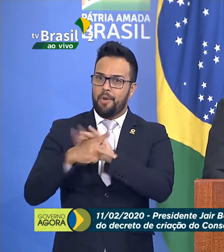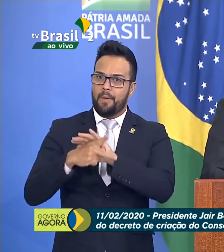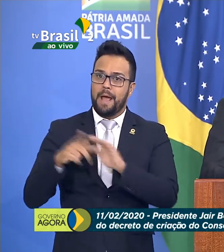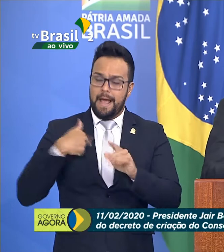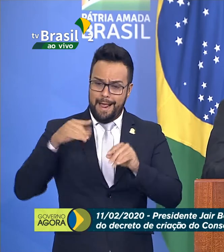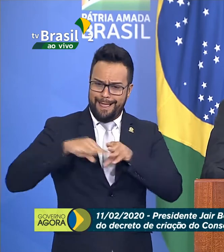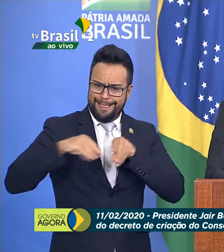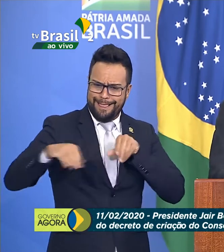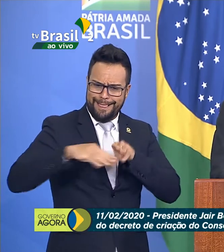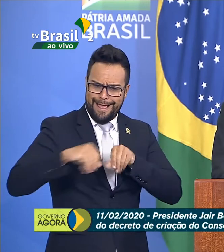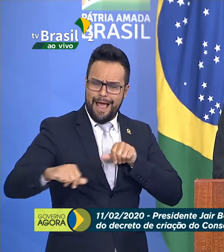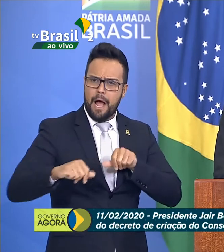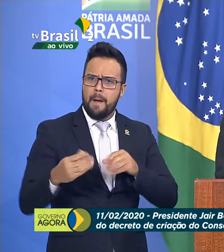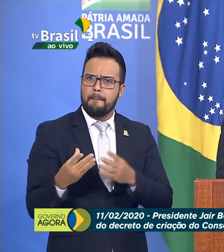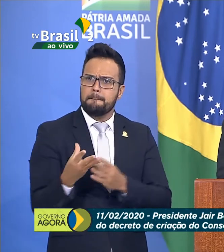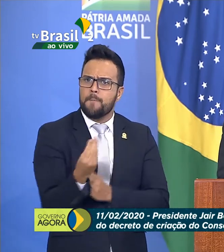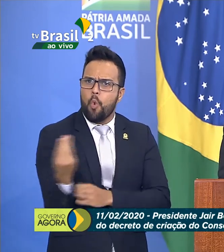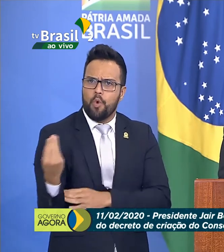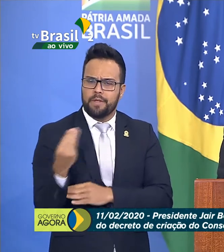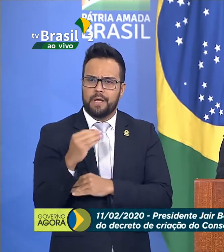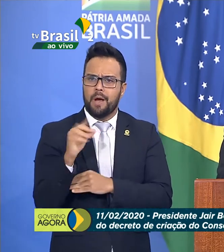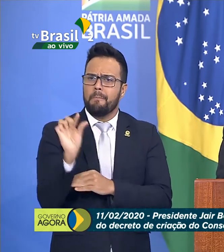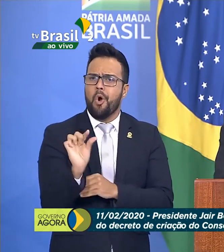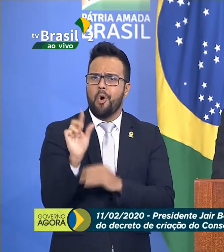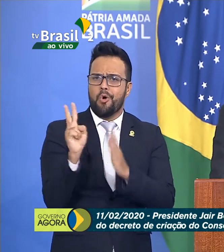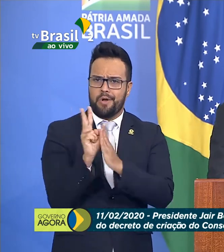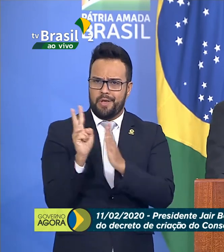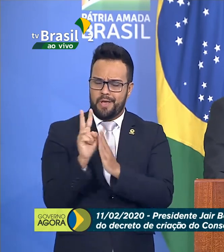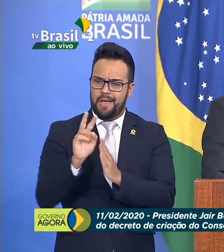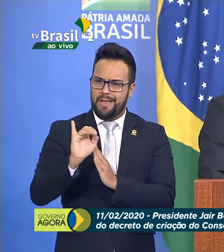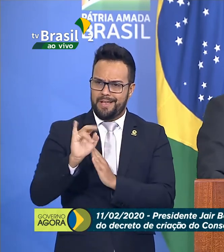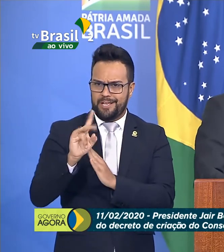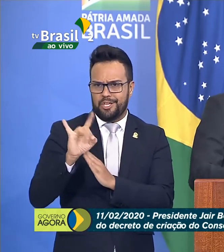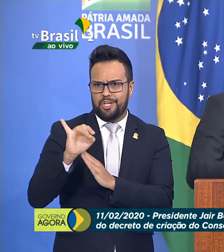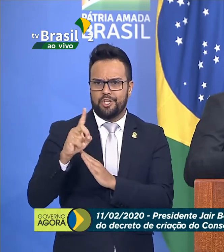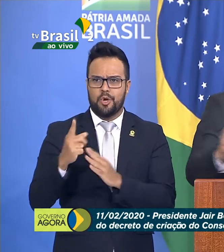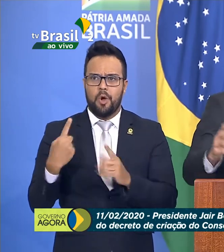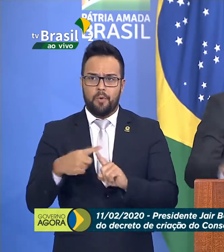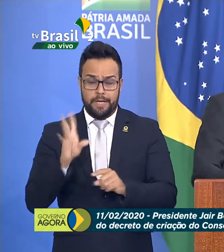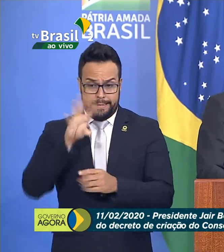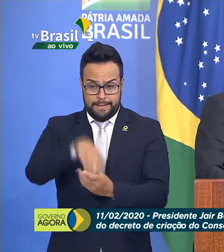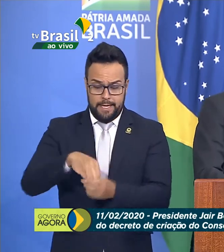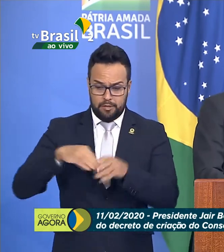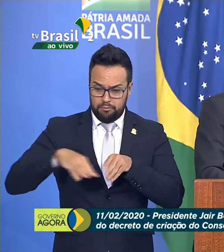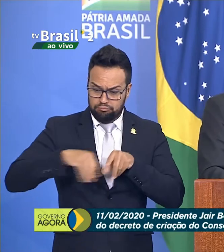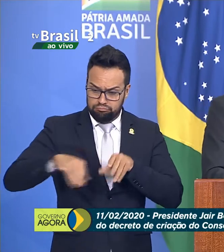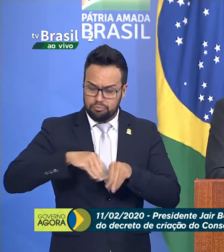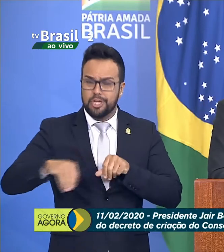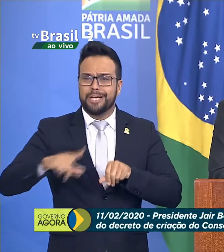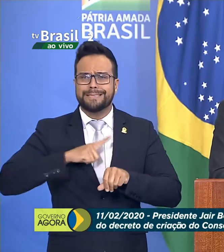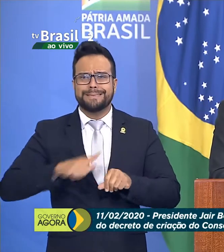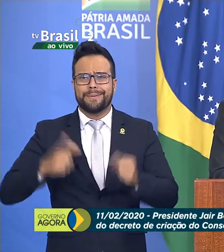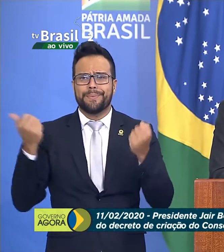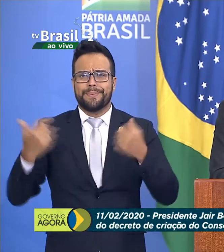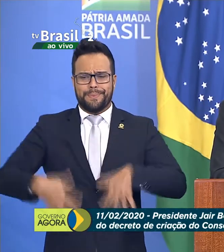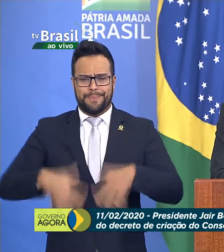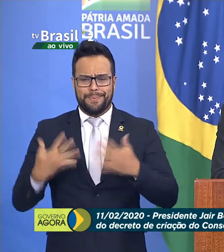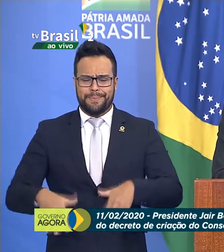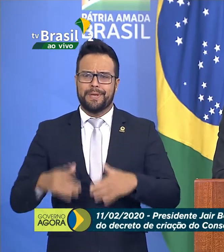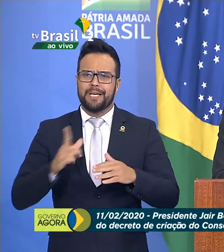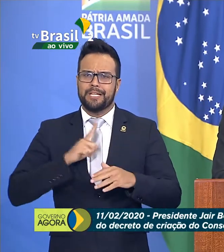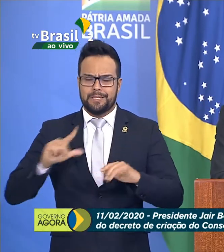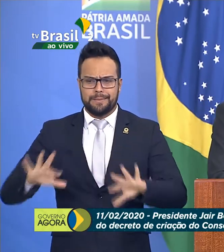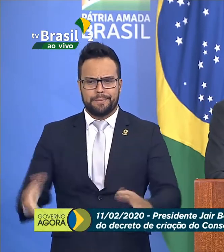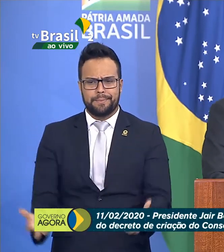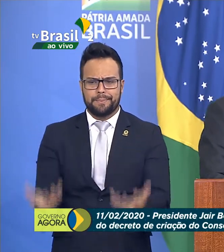terra para pouco índio, e levando-se em conta, obviamente, a riqueza existente naquela